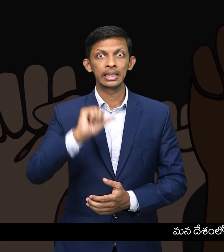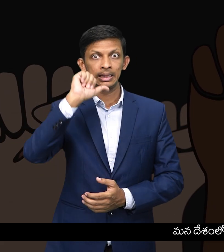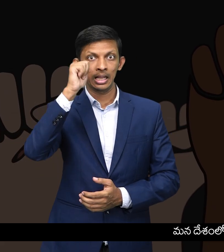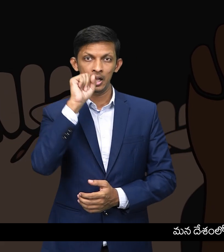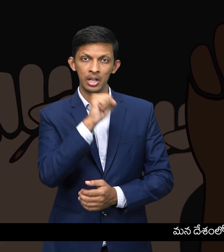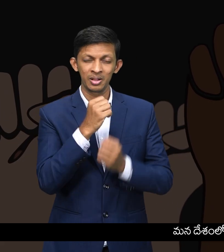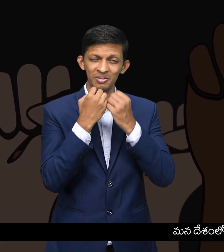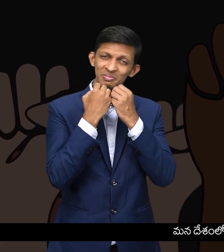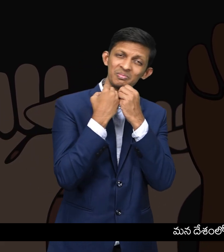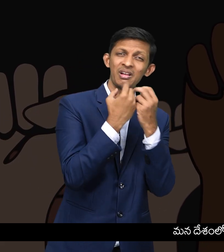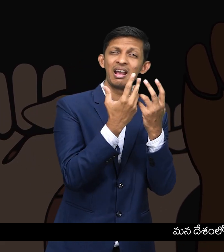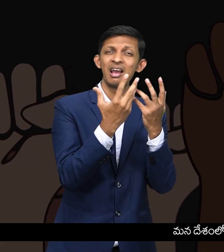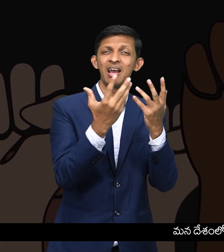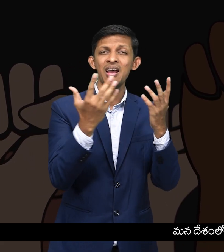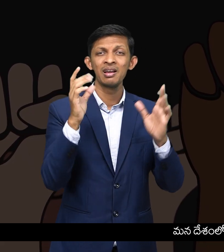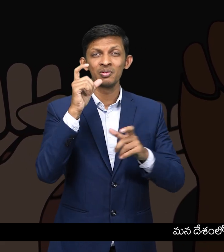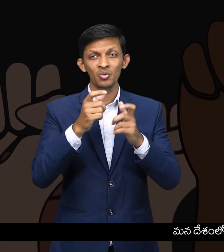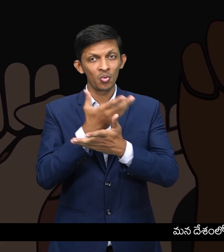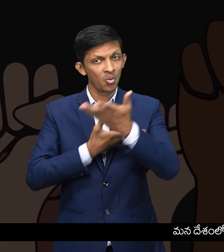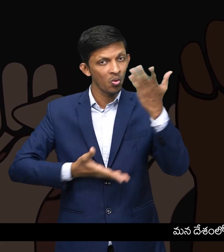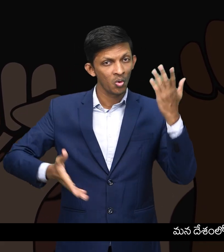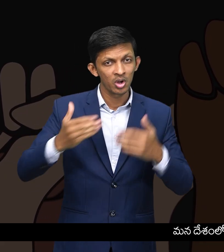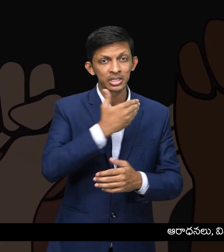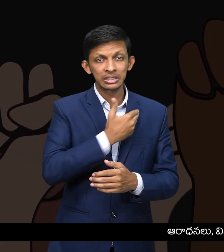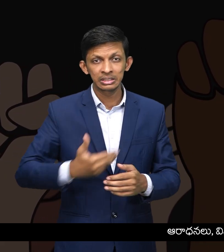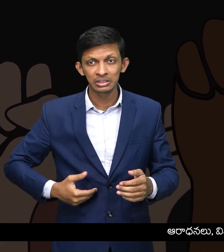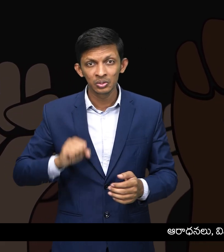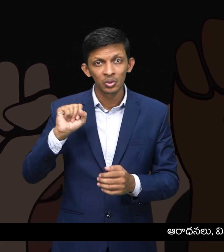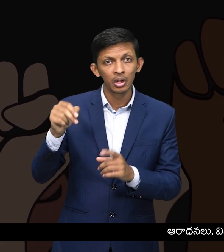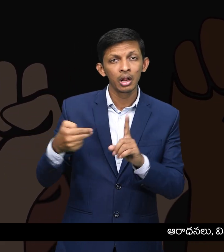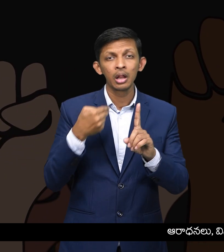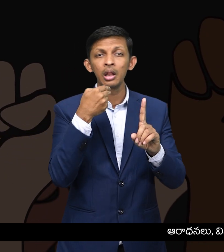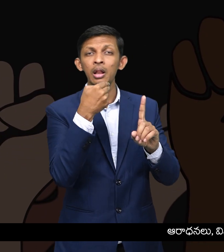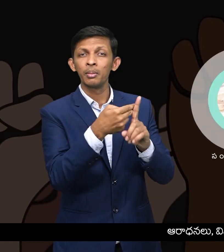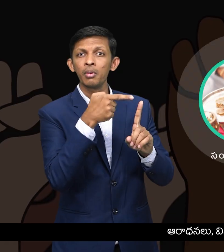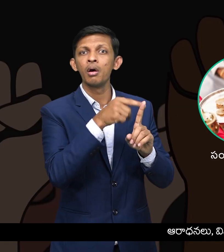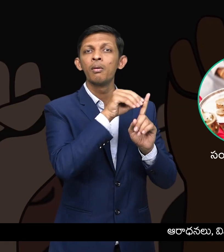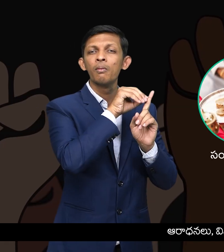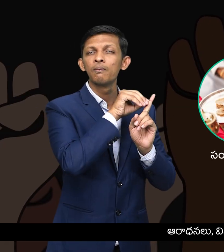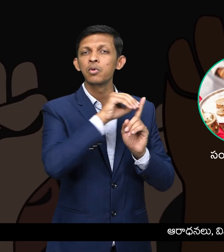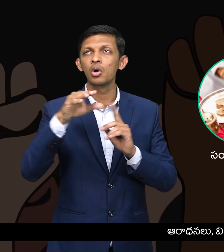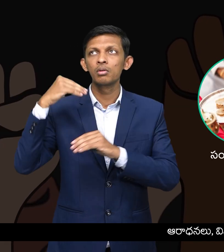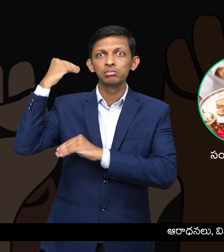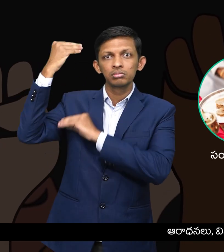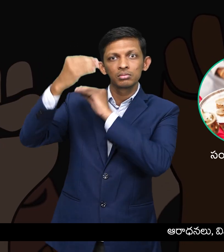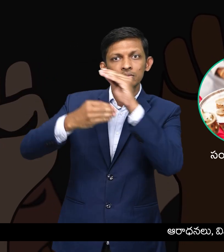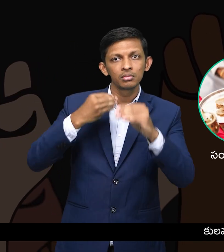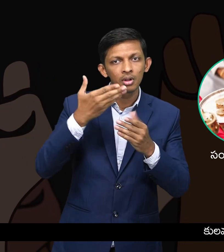మన దేశంలో చాలామందికి సాంప్రదాయాలు, ఆరాధనలు, వివాహాలను ప్రభావితం చేసే విధంగా